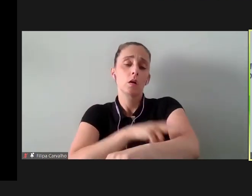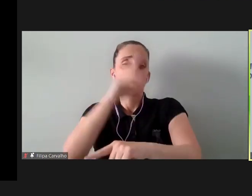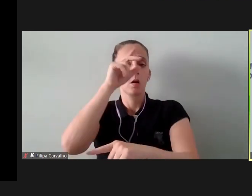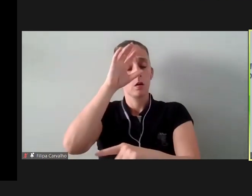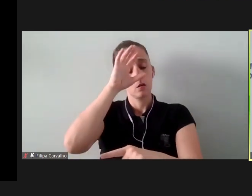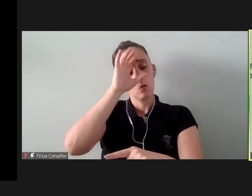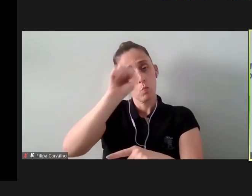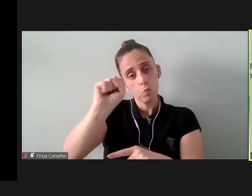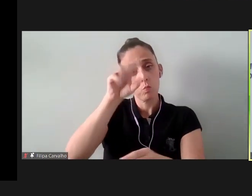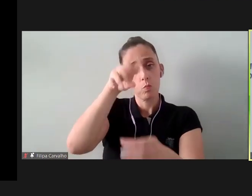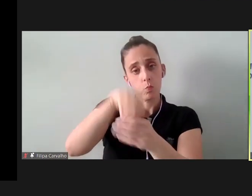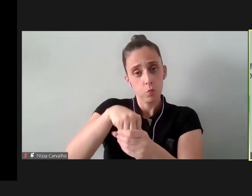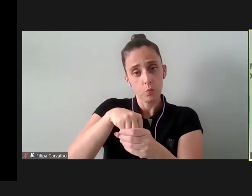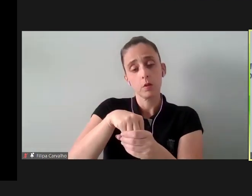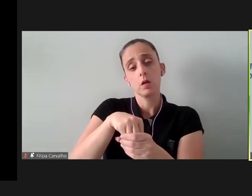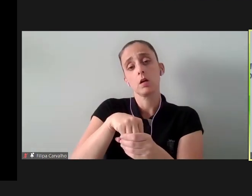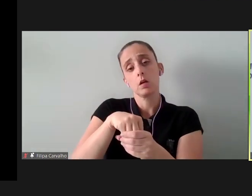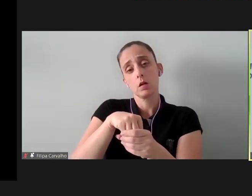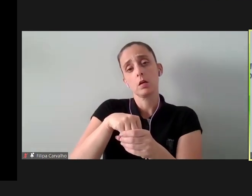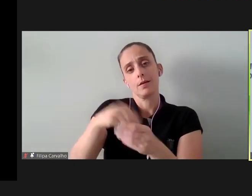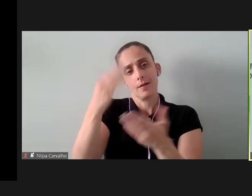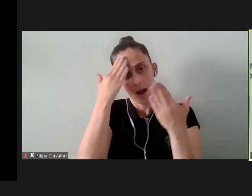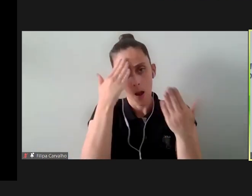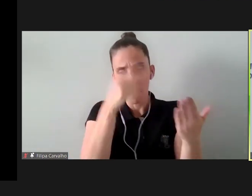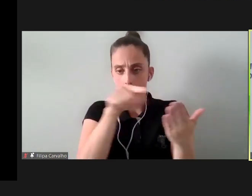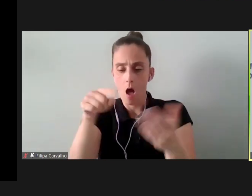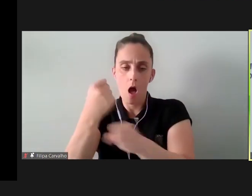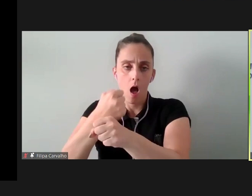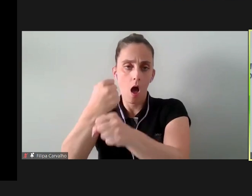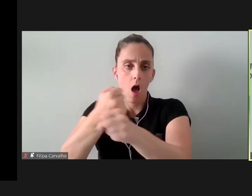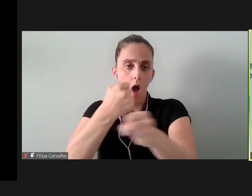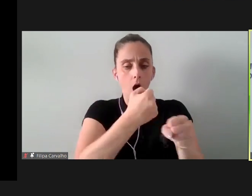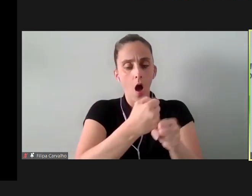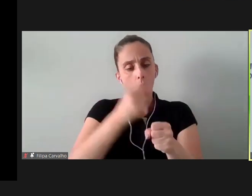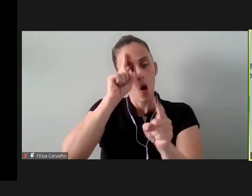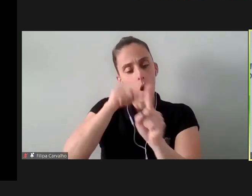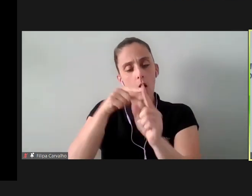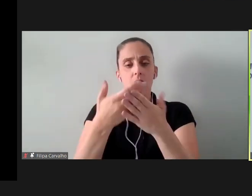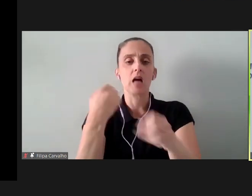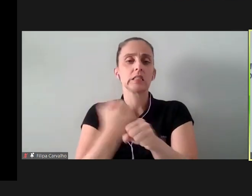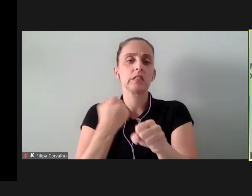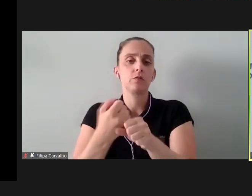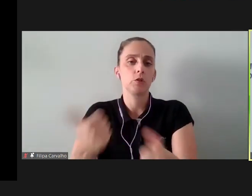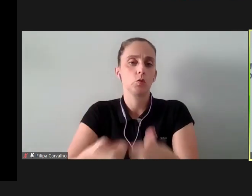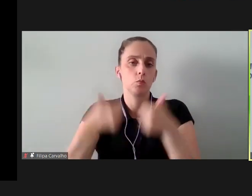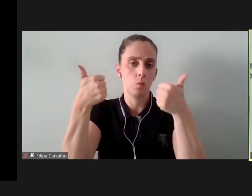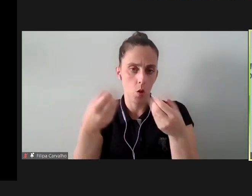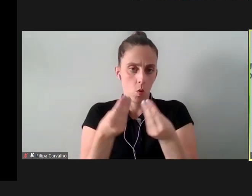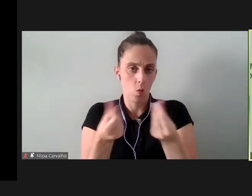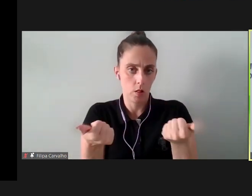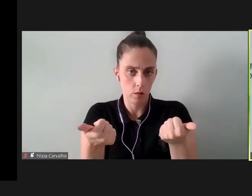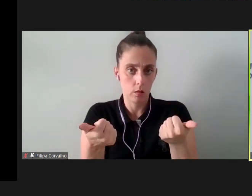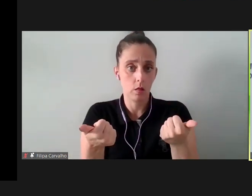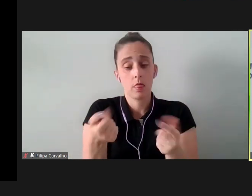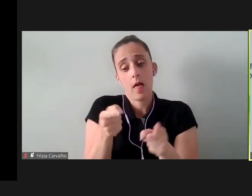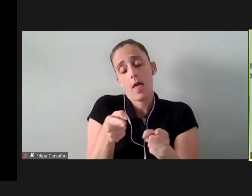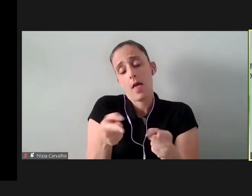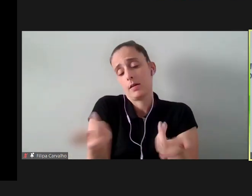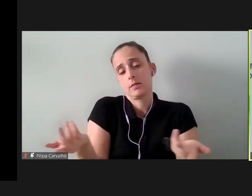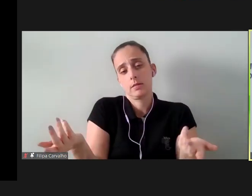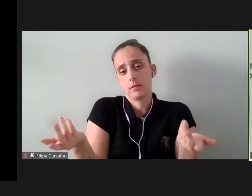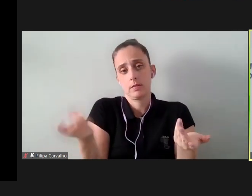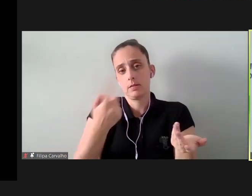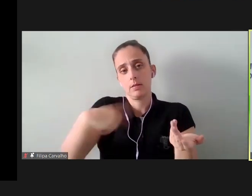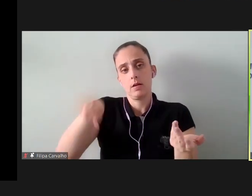capacitada para a prestação dos serviços públicos. É basicamente isso que temos nessa